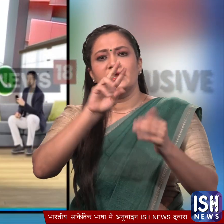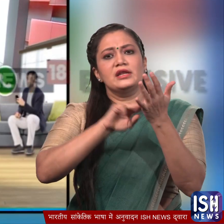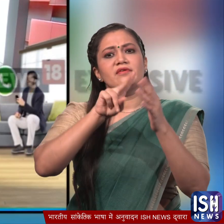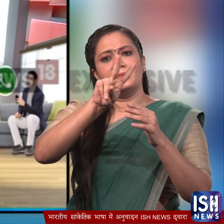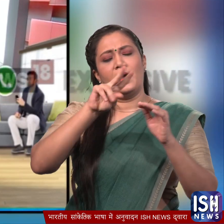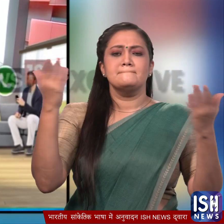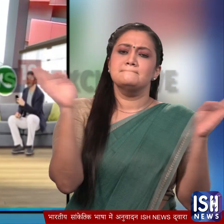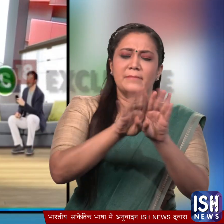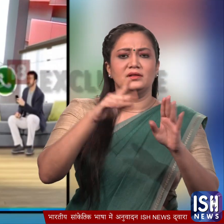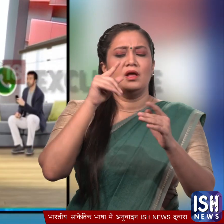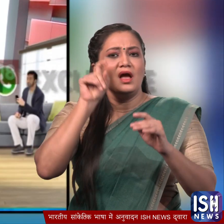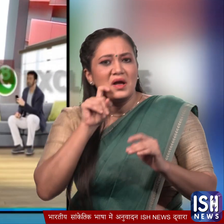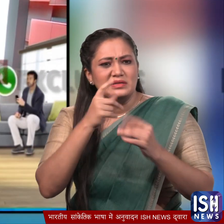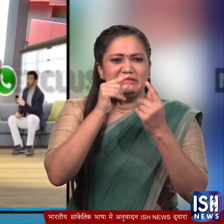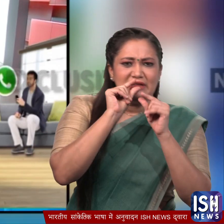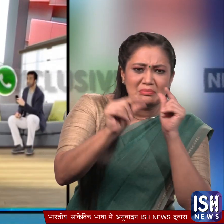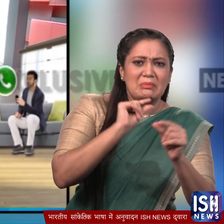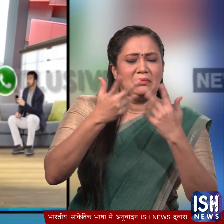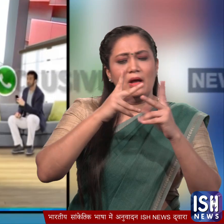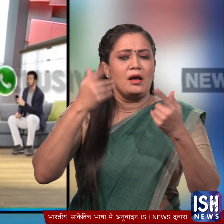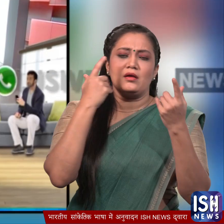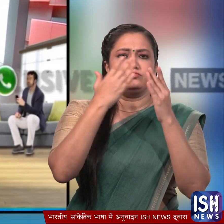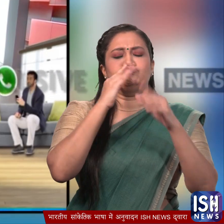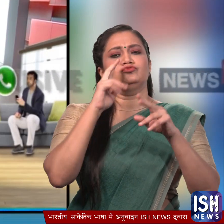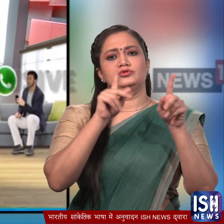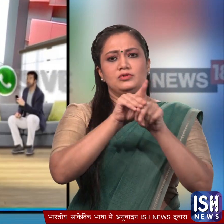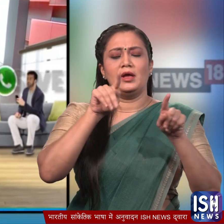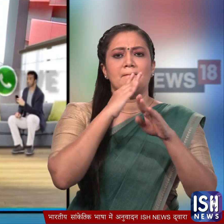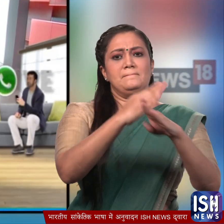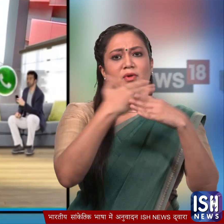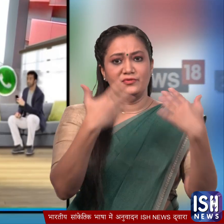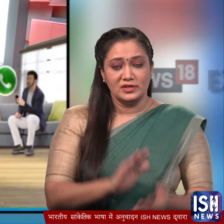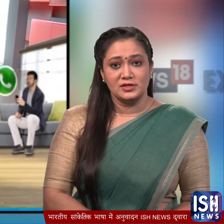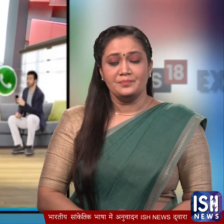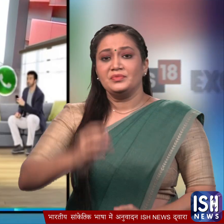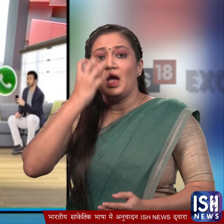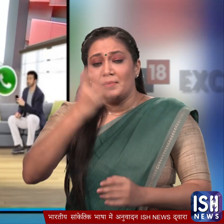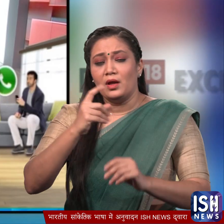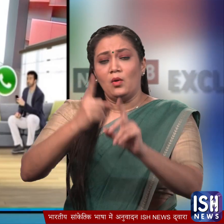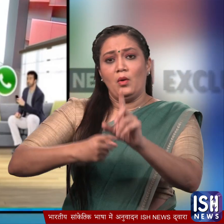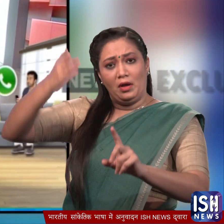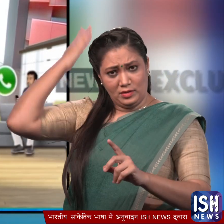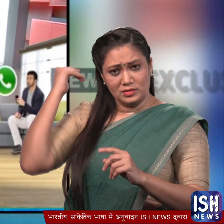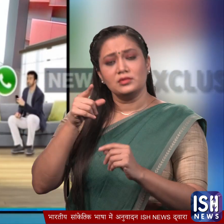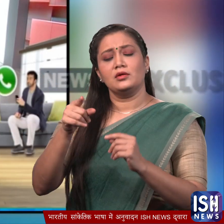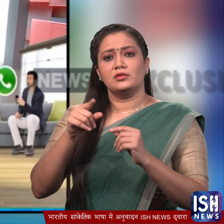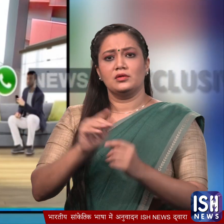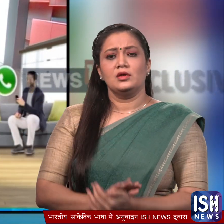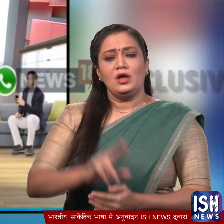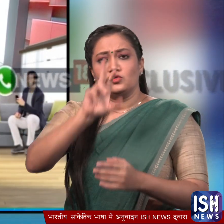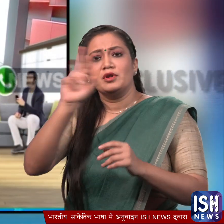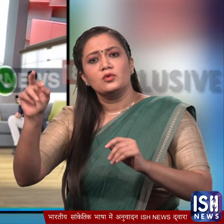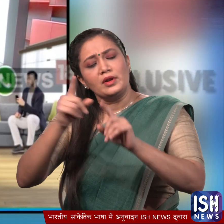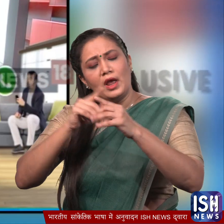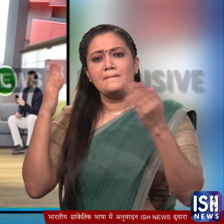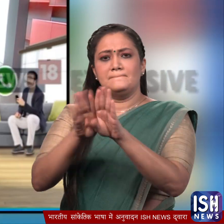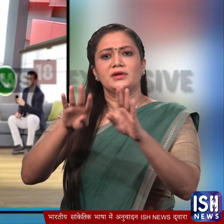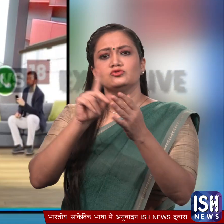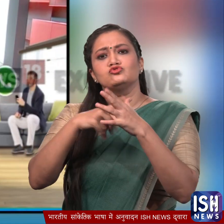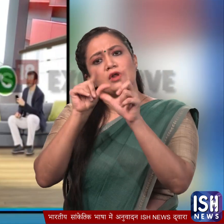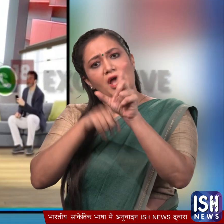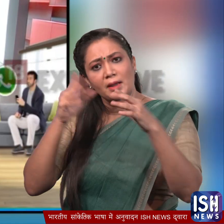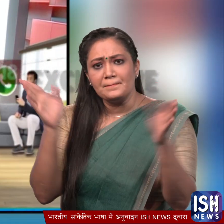था और पटाखे भी नहीं जलाए जाते थे, जिसके शोर से घोड़ा या घोड़ी का बिदकना आम बात है, जिससे अजमेर के इस दूल्हे की तरह किसी की भी हालत खराब हो